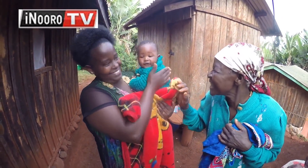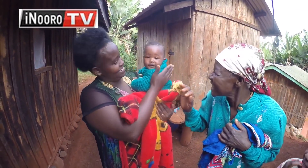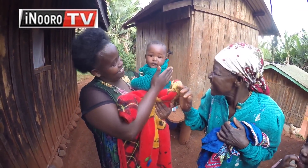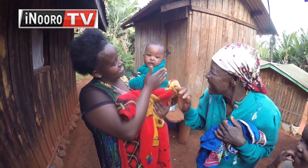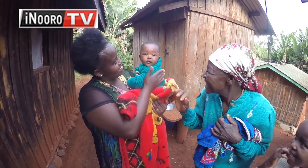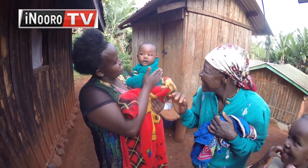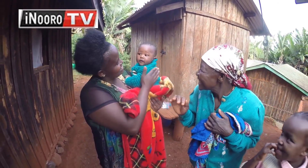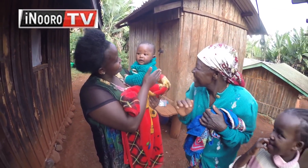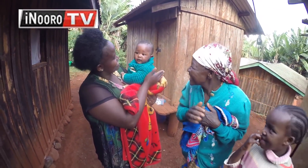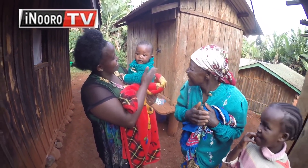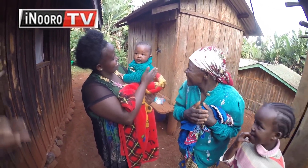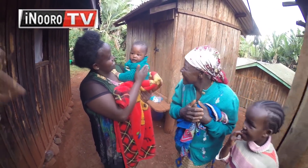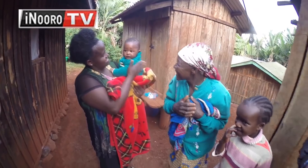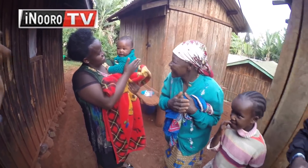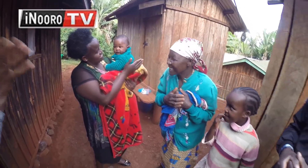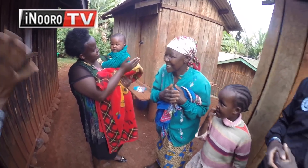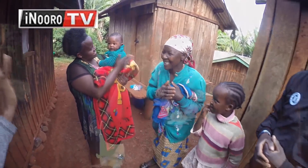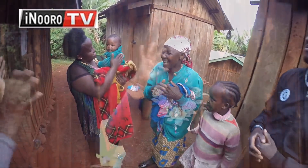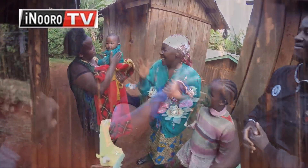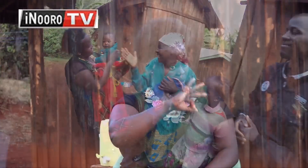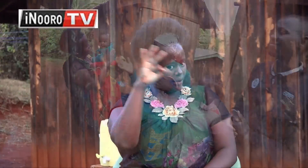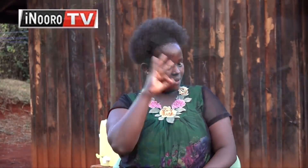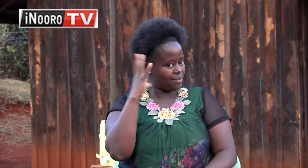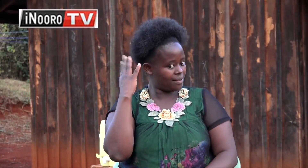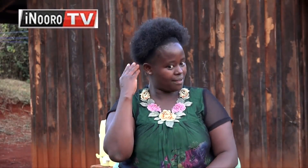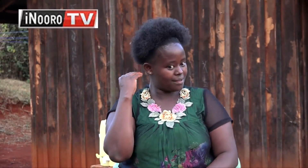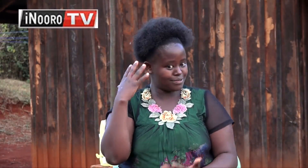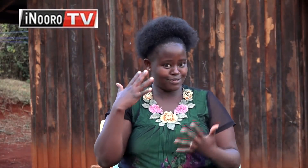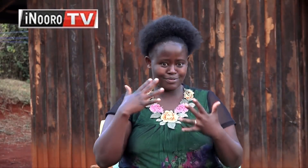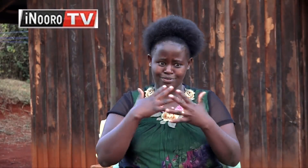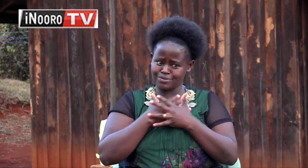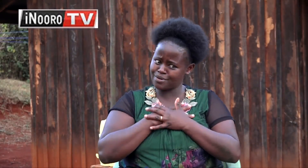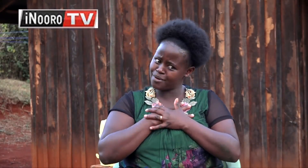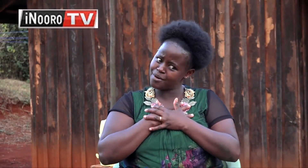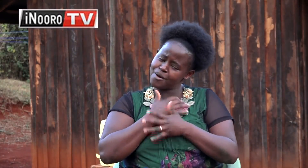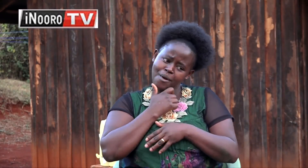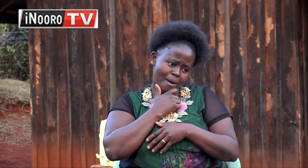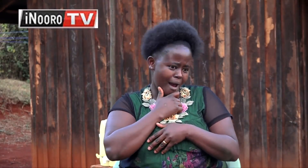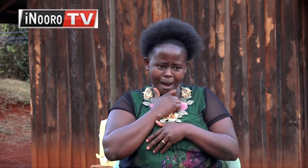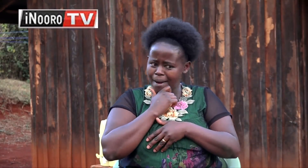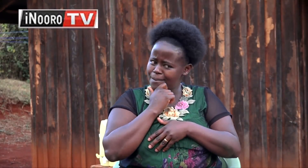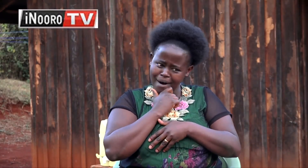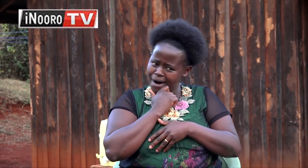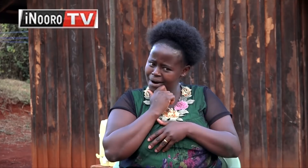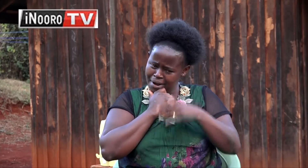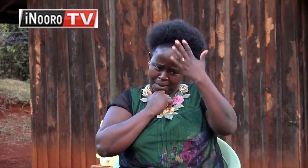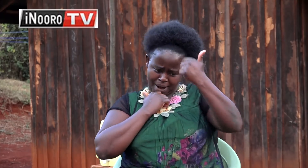ni karaigua kana ni kararia. Cucuwe akanjira mwana uyu ni araigua tondu ona ndaringithia ni